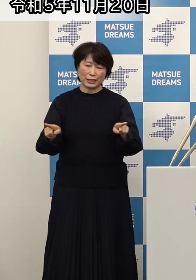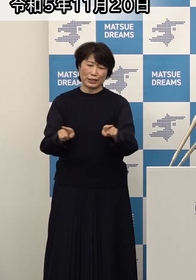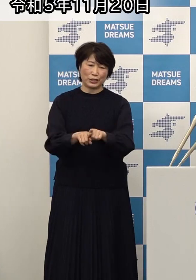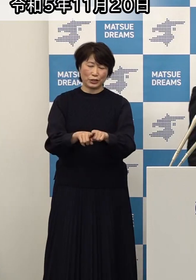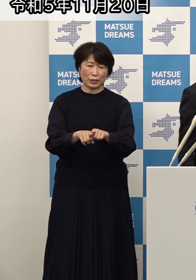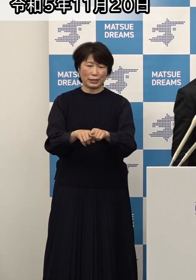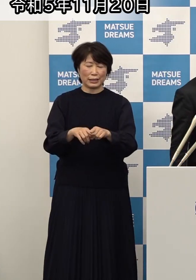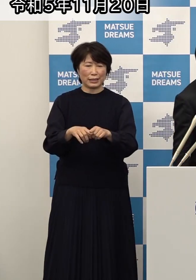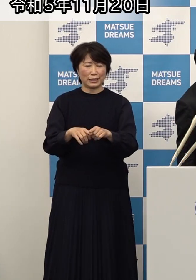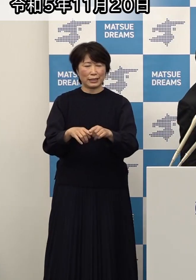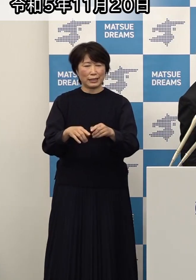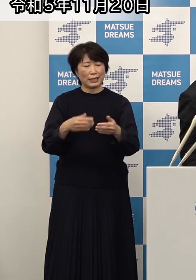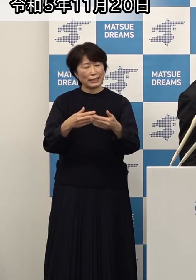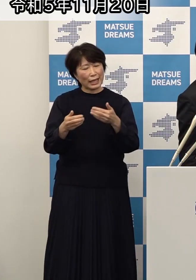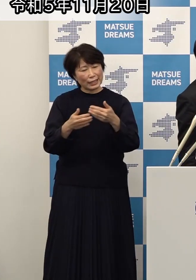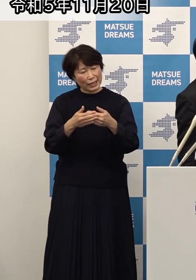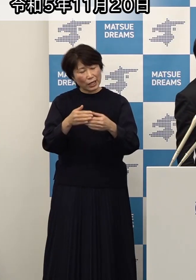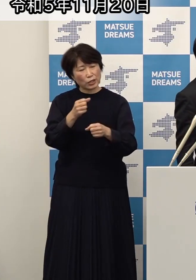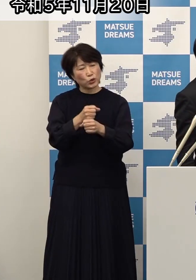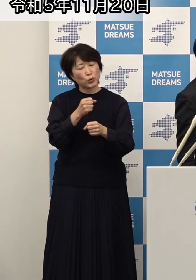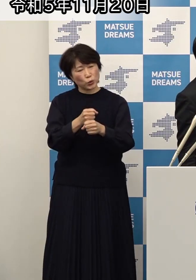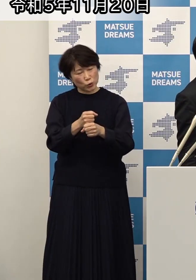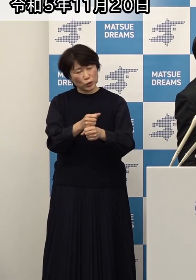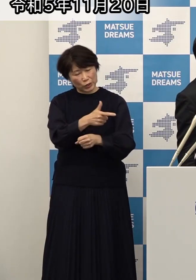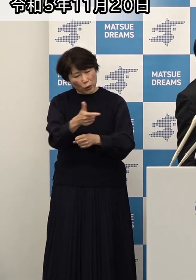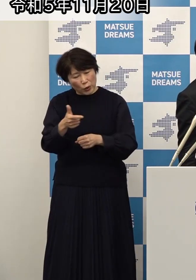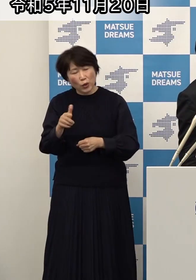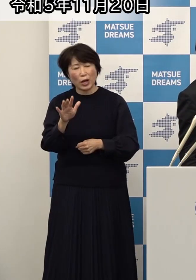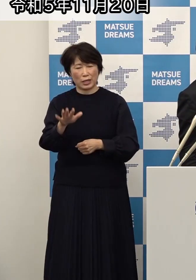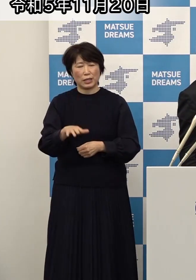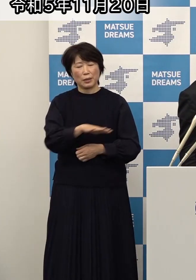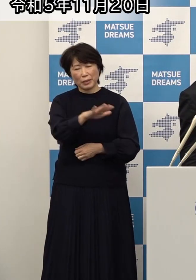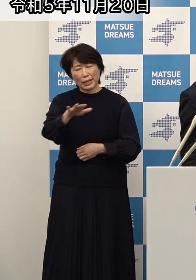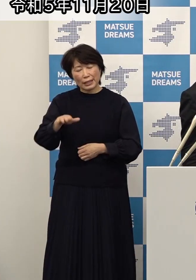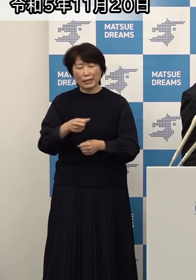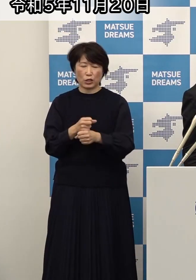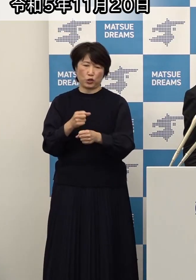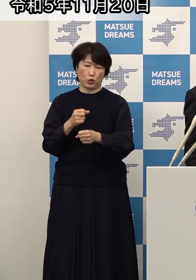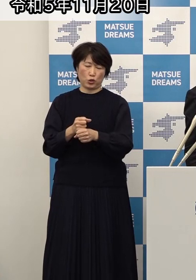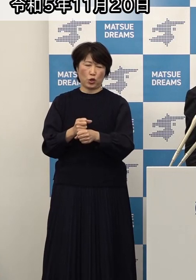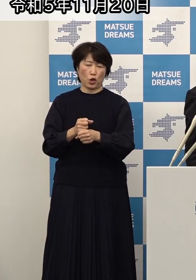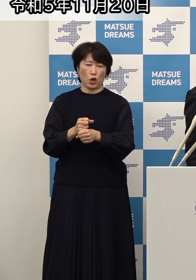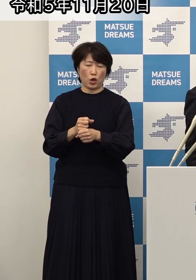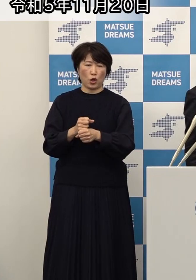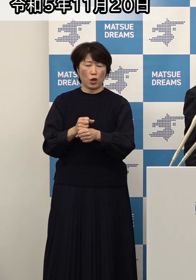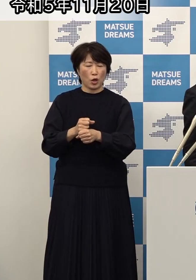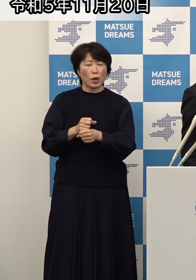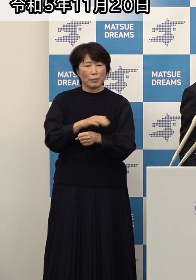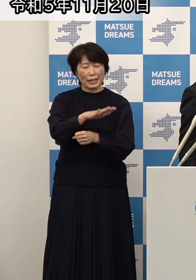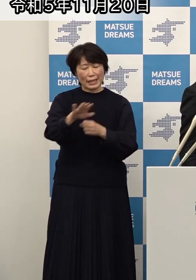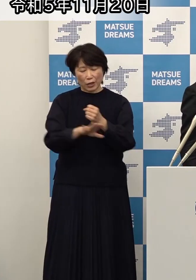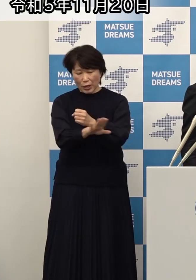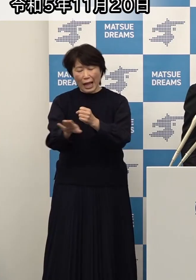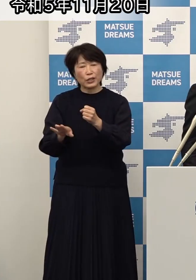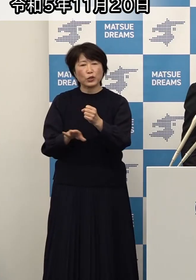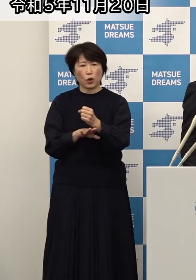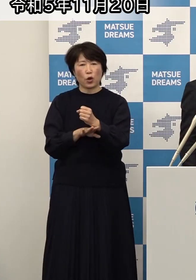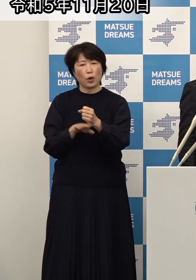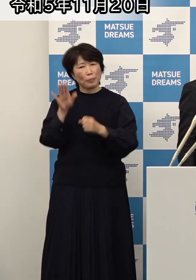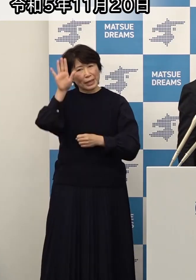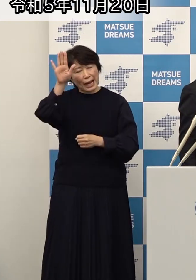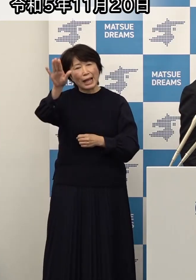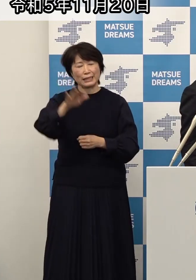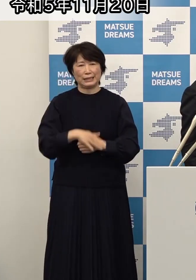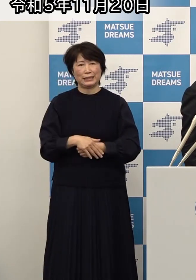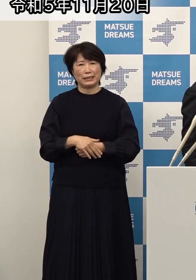ております。具体的に予定しておりますのが、みんなで作ろう松江の環境未来へと題しまして、ヨシ